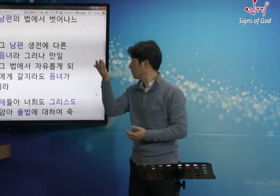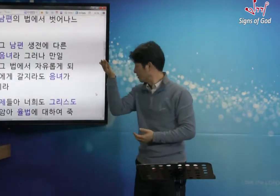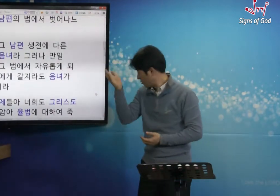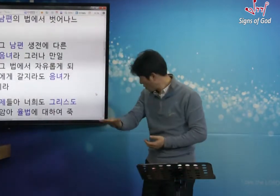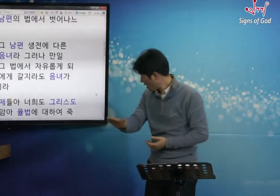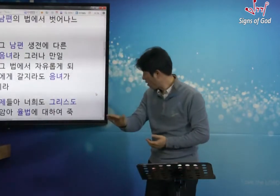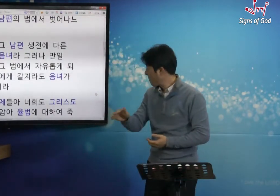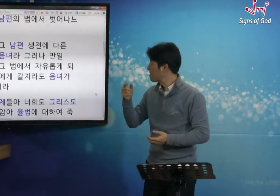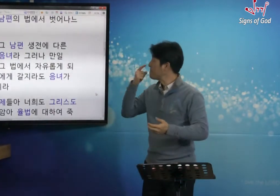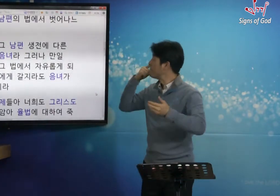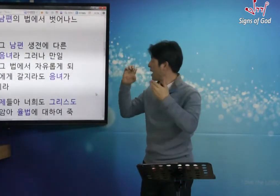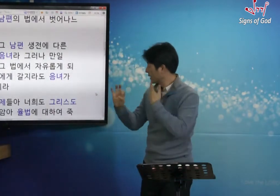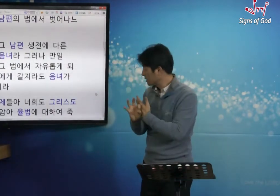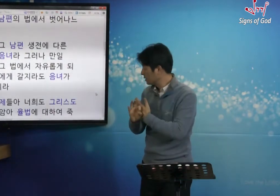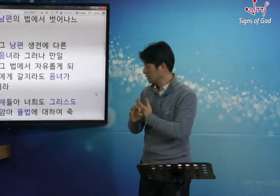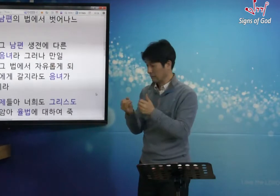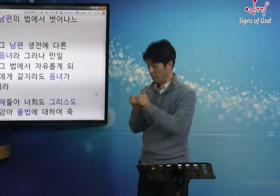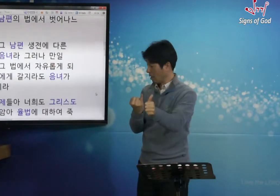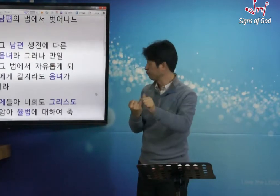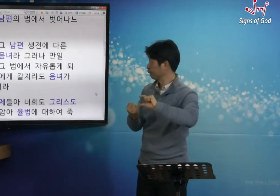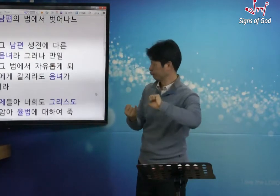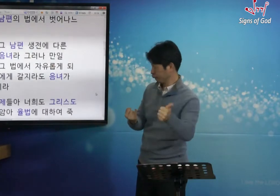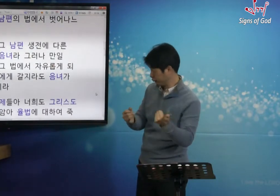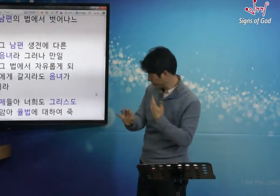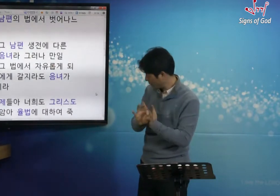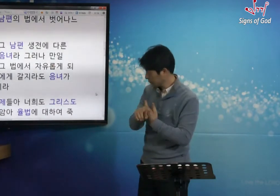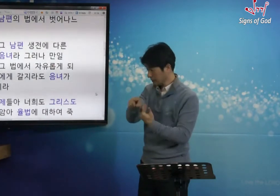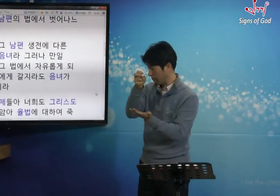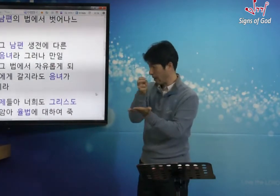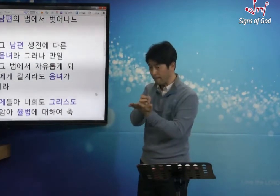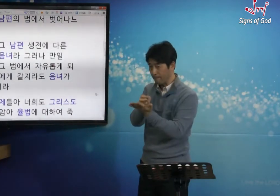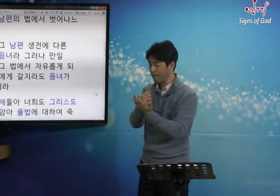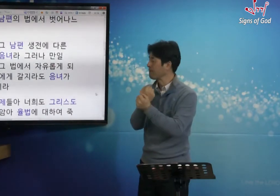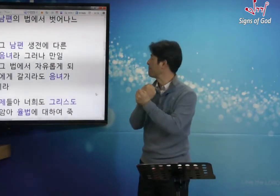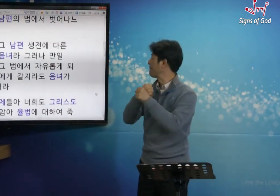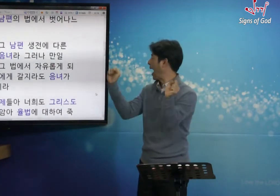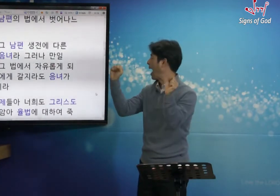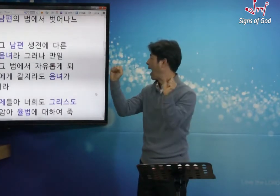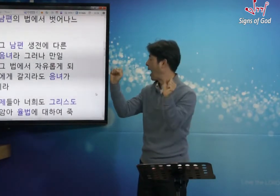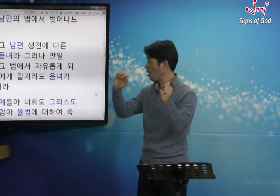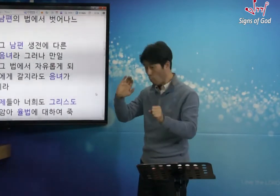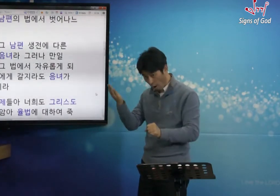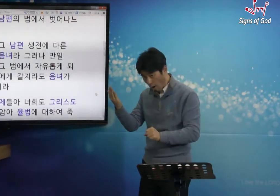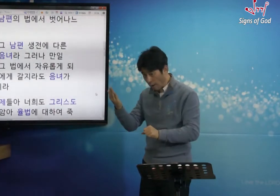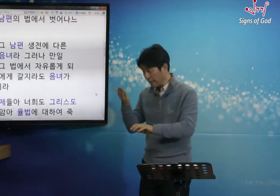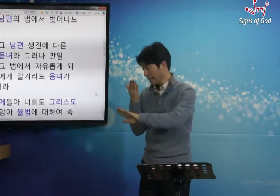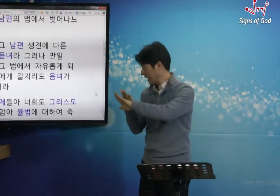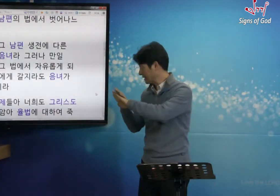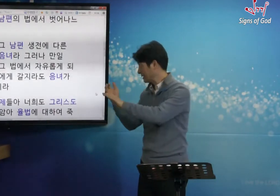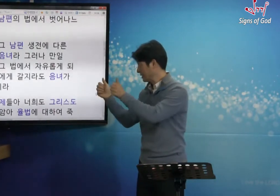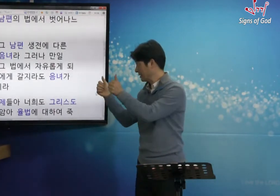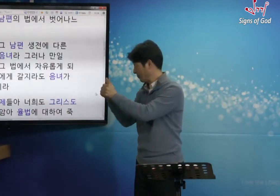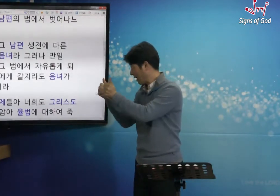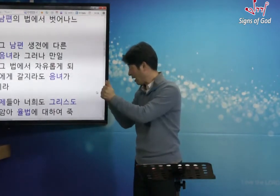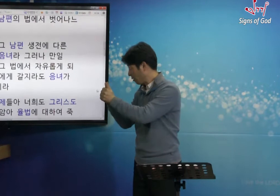그러나 만일 남편이 죽으면 그 법에서 자유롭게 되나니 다른